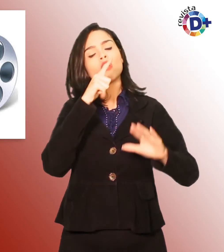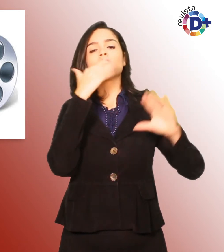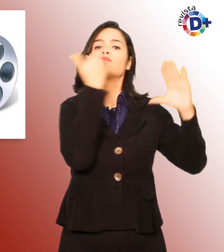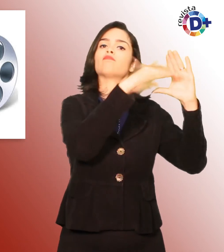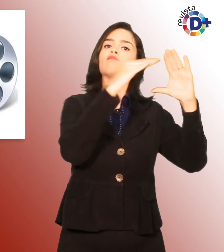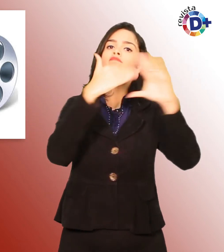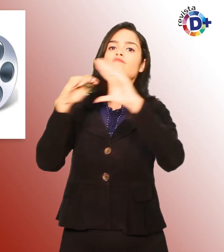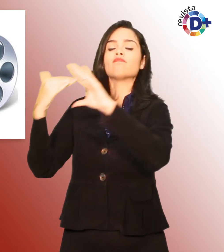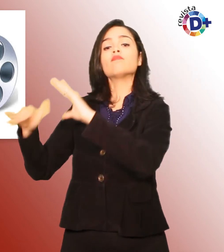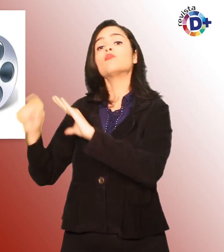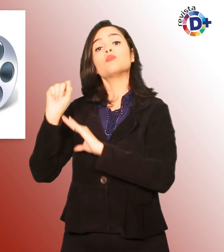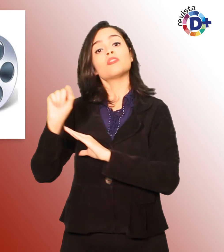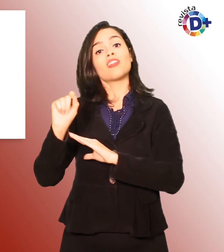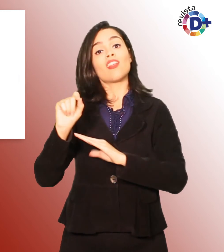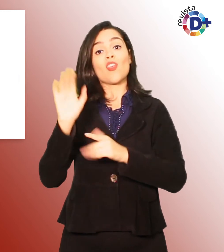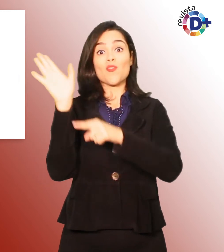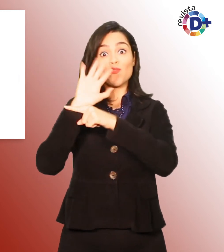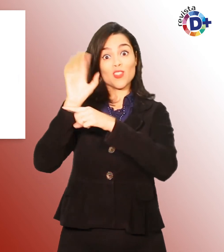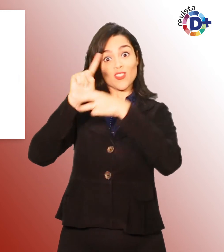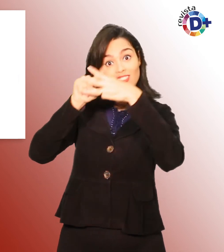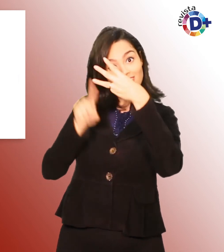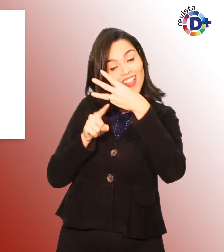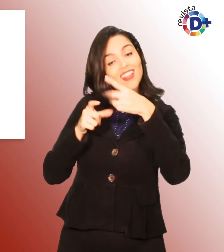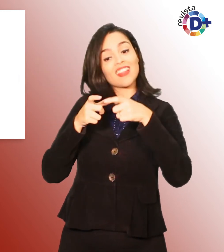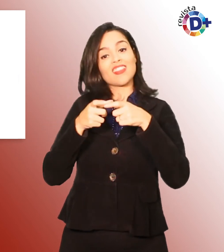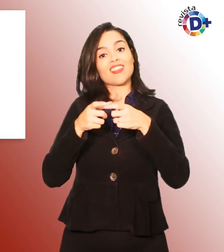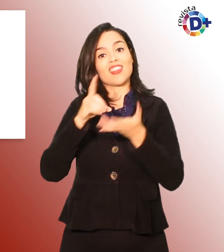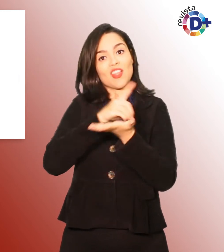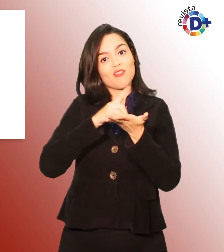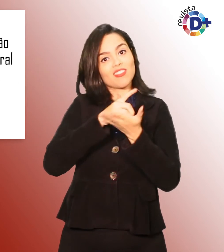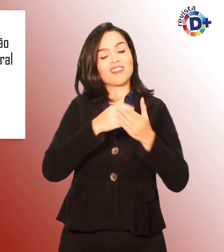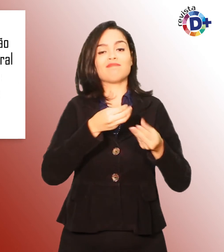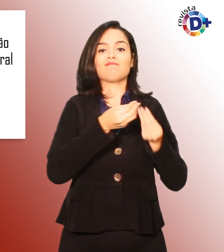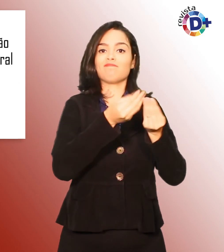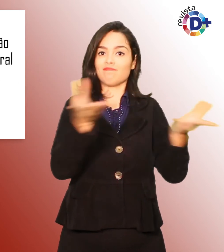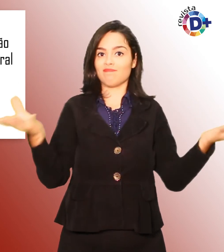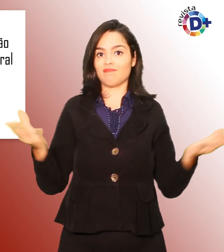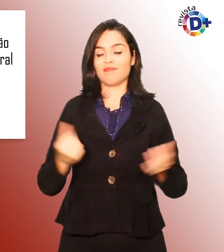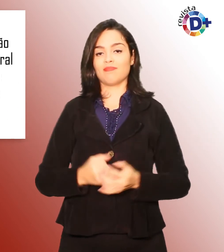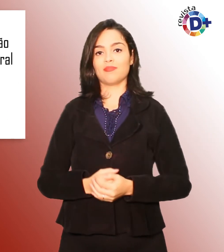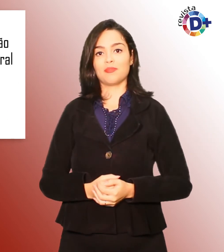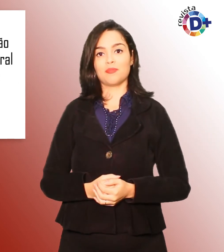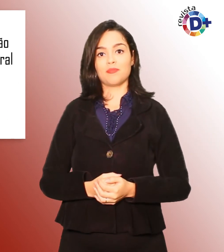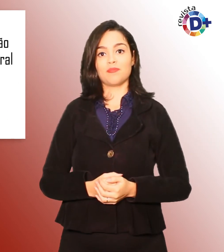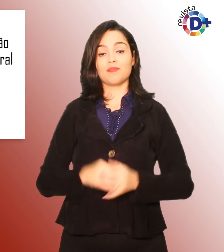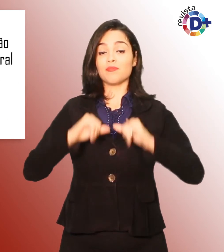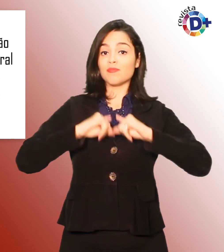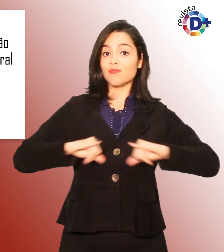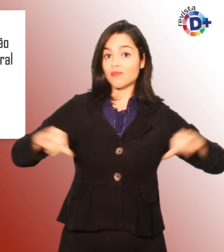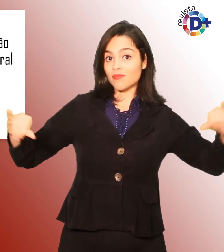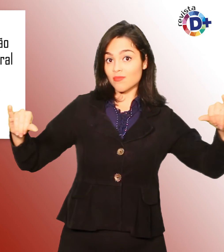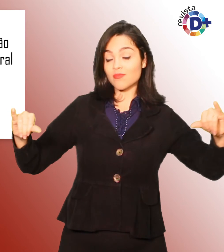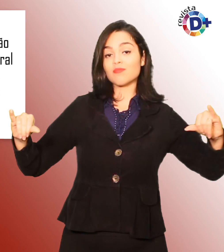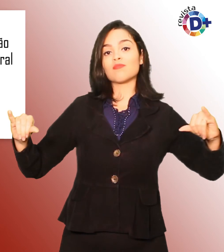vídeos em dvd serviço mostra de vídeos olhares de uma são paulo